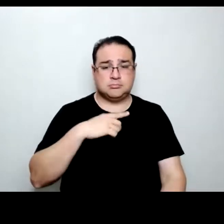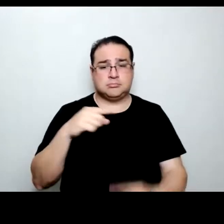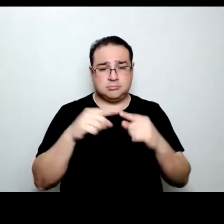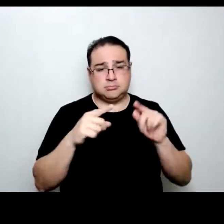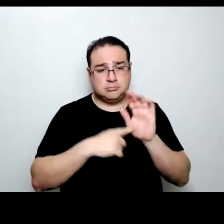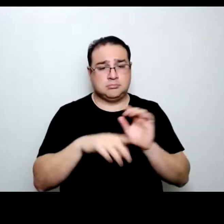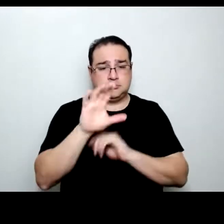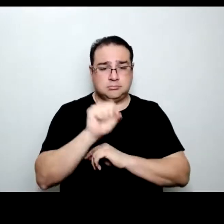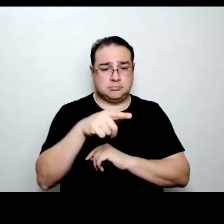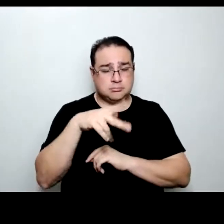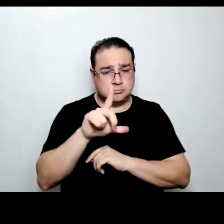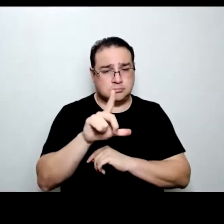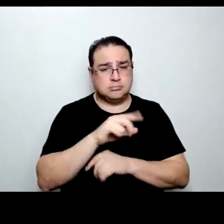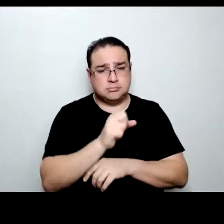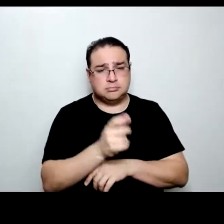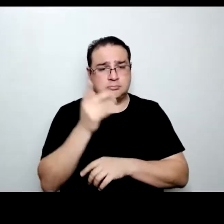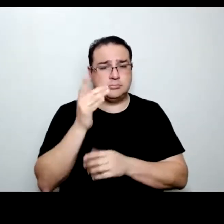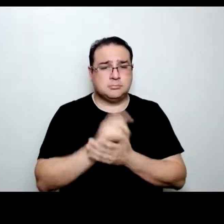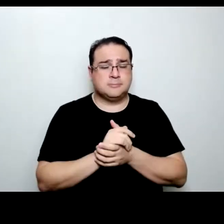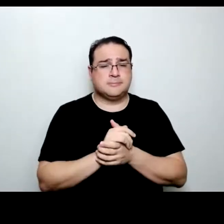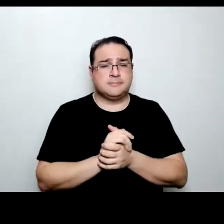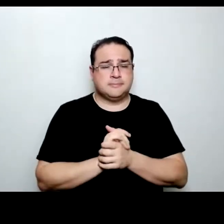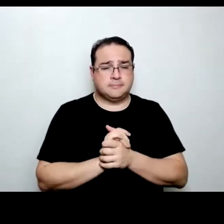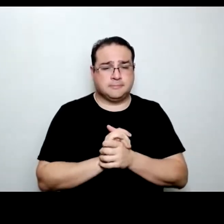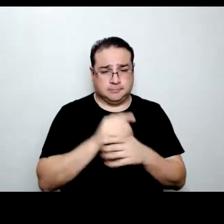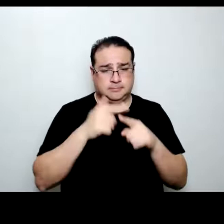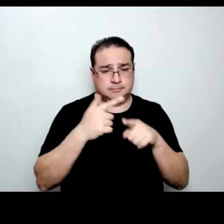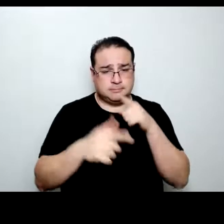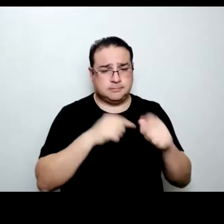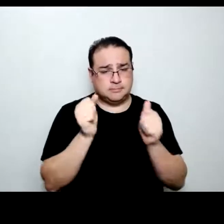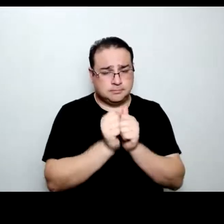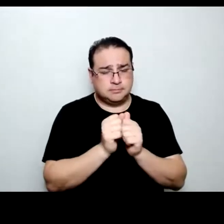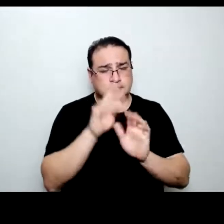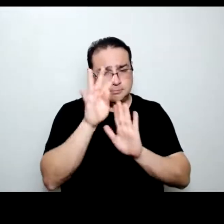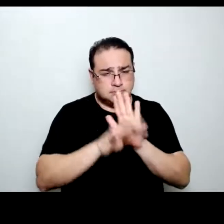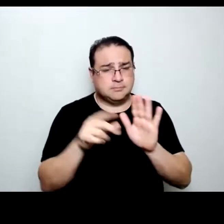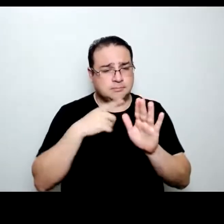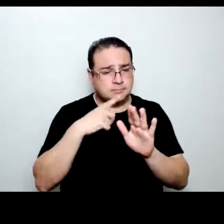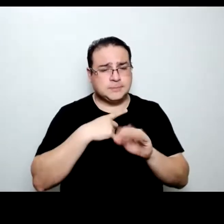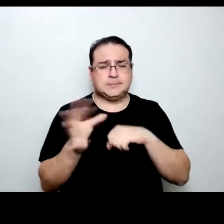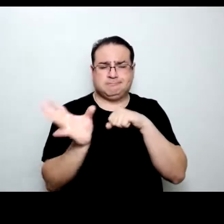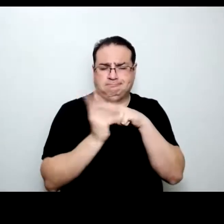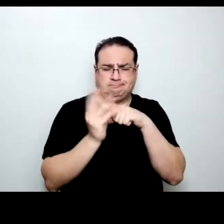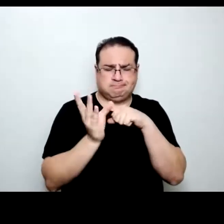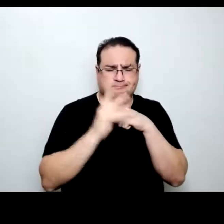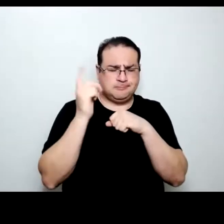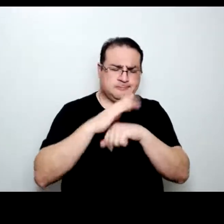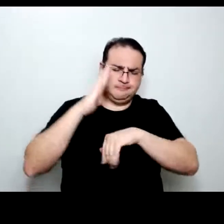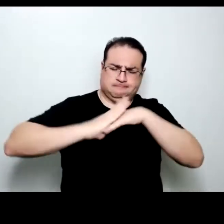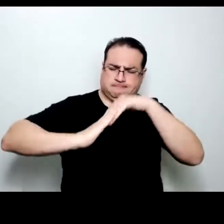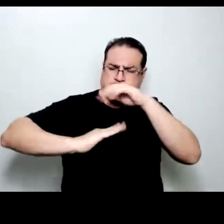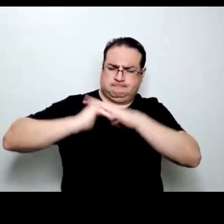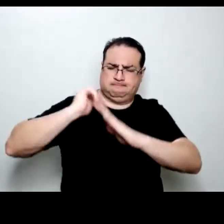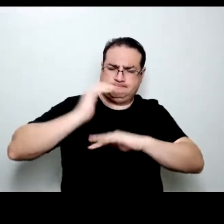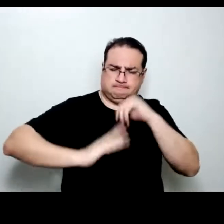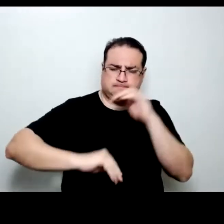tipo SQL, porque trabalhar com esse material exige um conhecimento, muitas vezes para trabalhar com